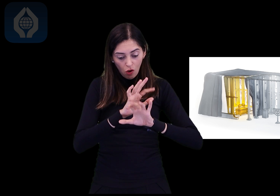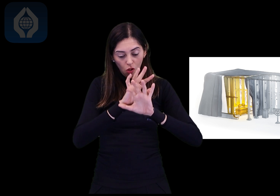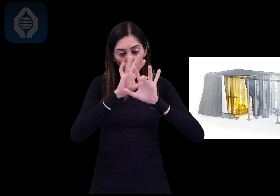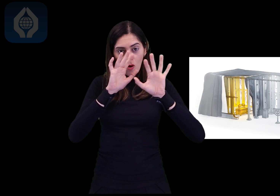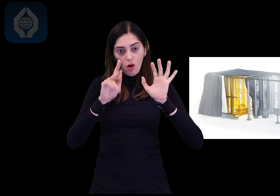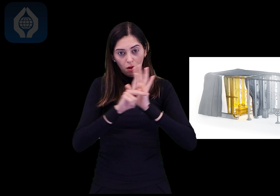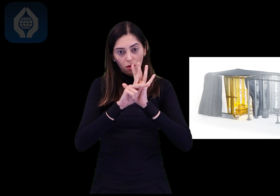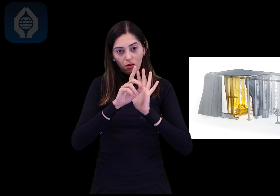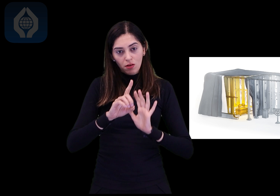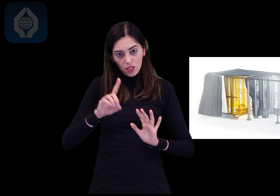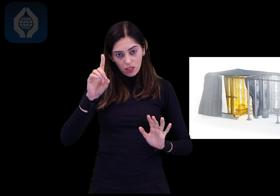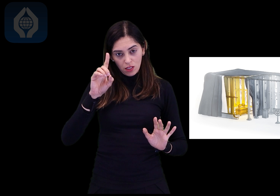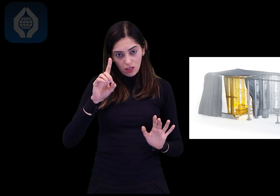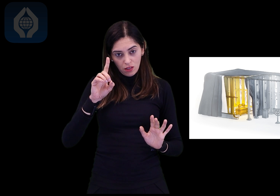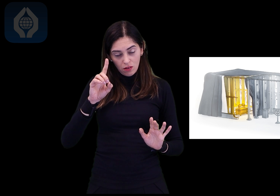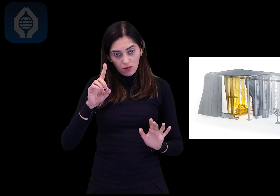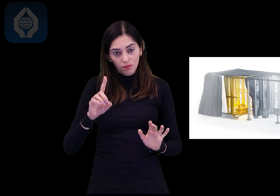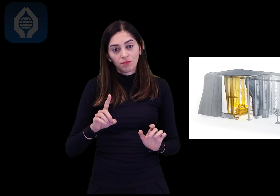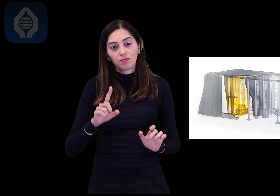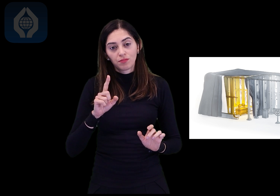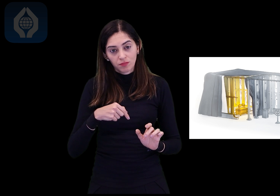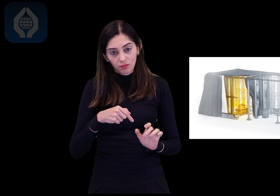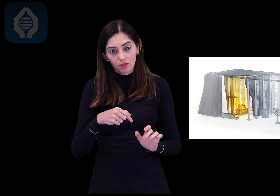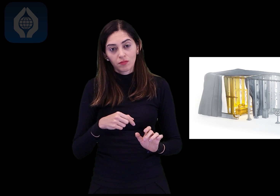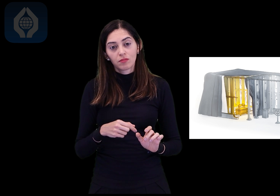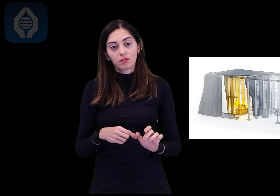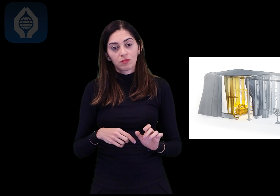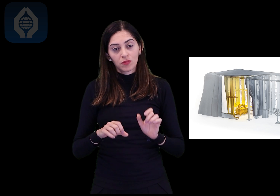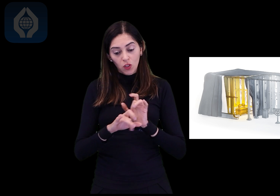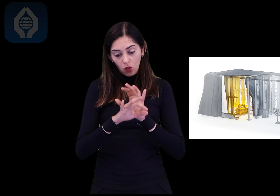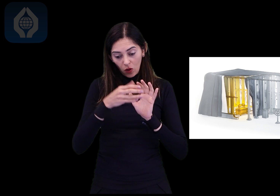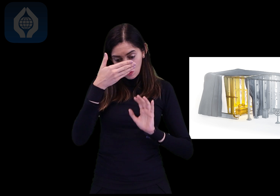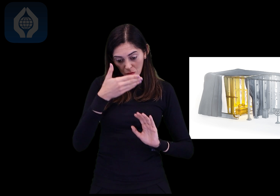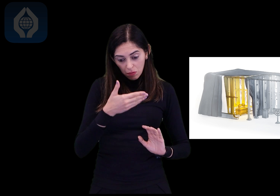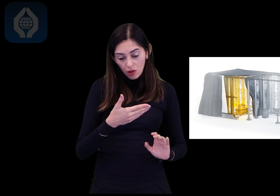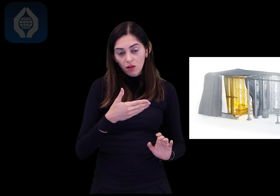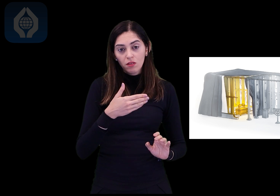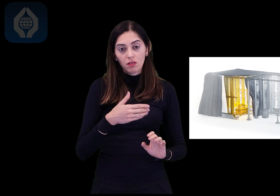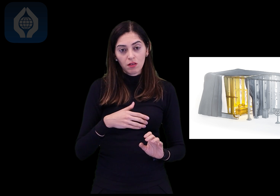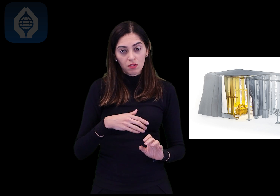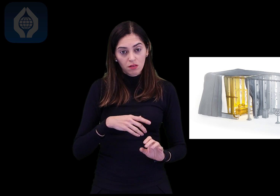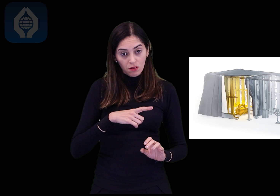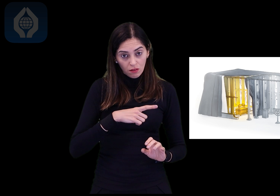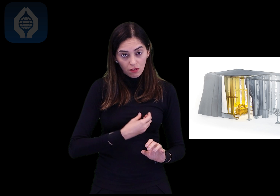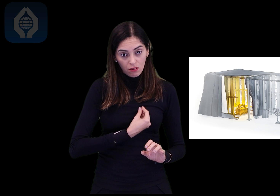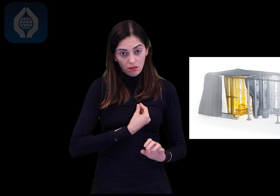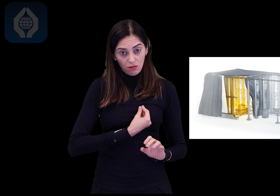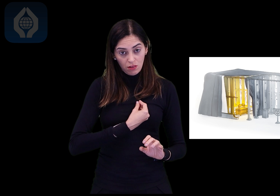Shekinah, o esplendor, a glória ou a presença de Deus habitando com o seu povo